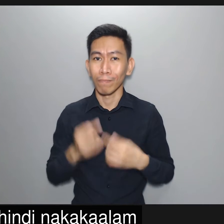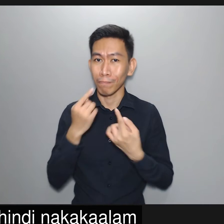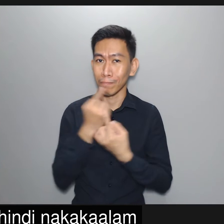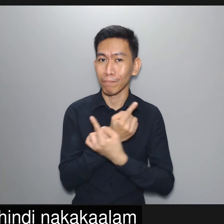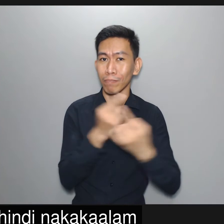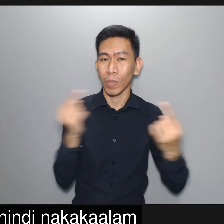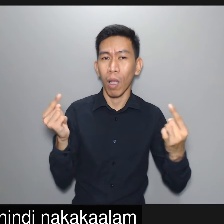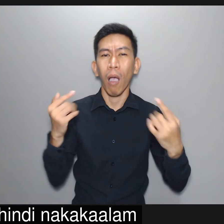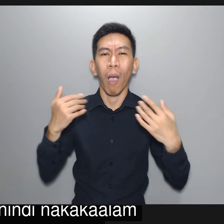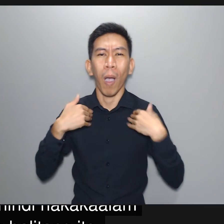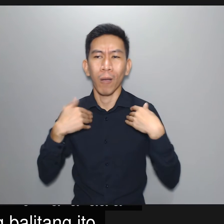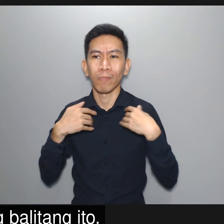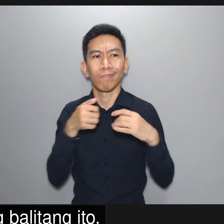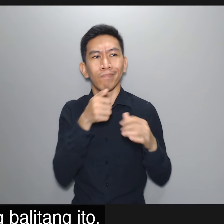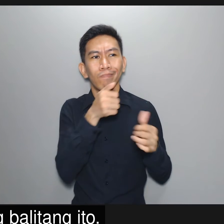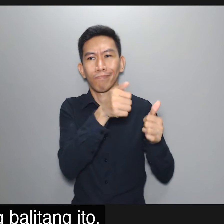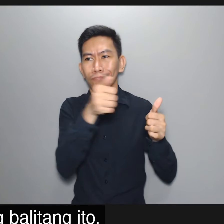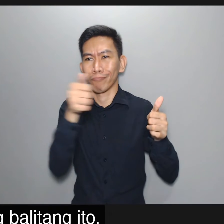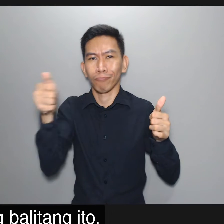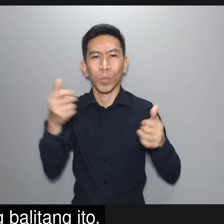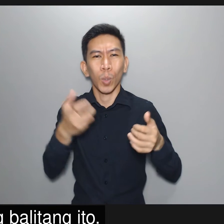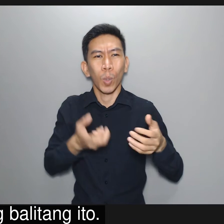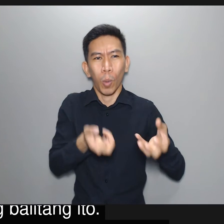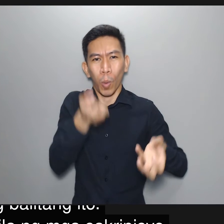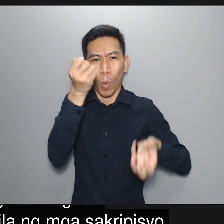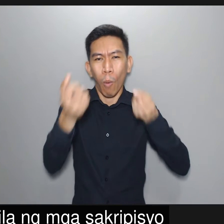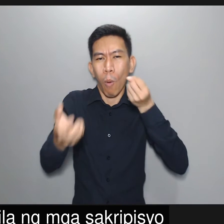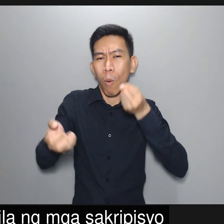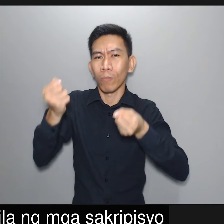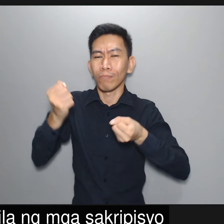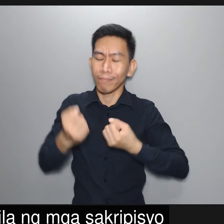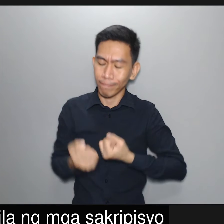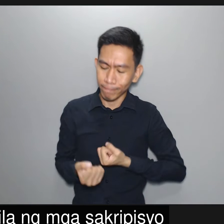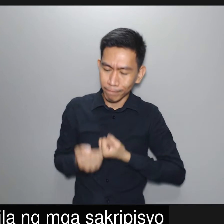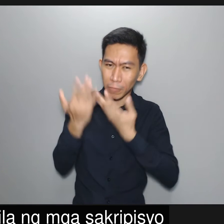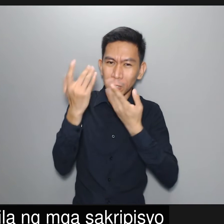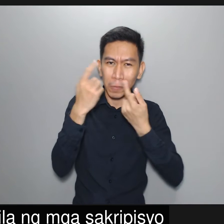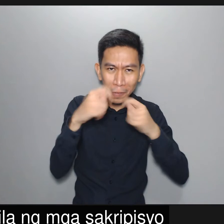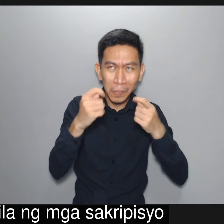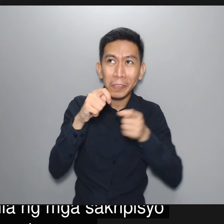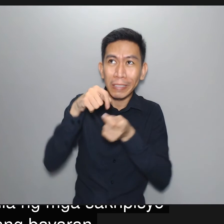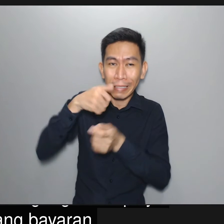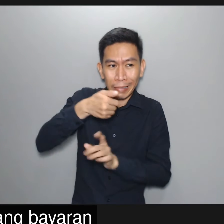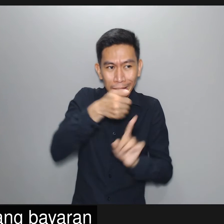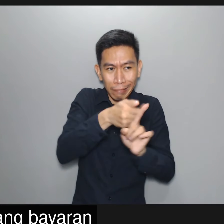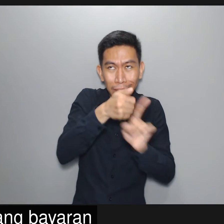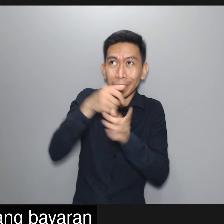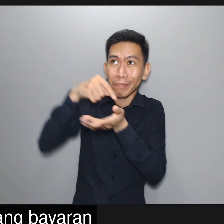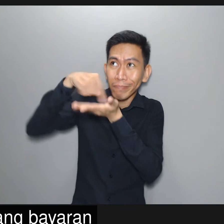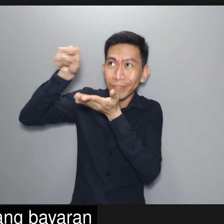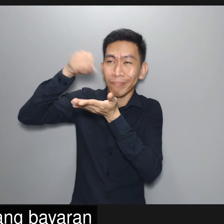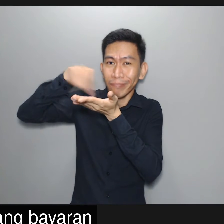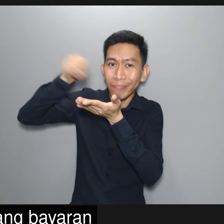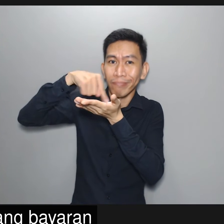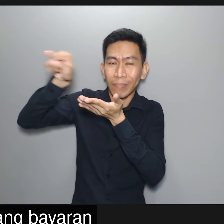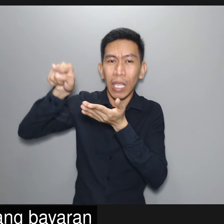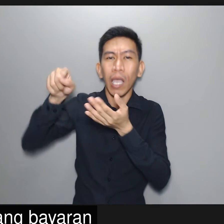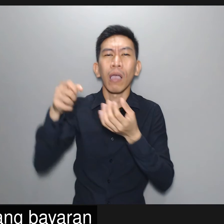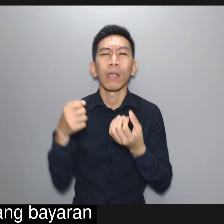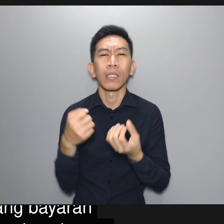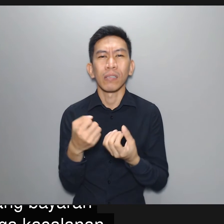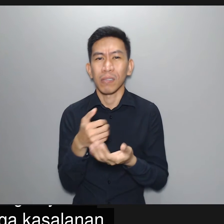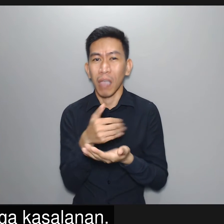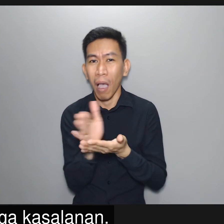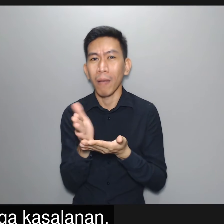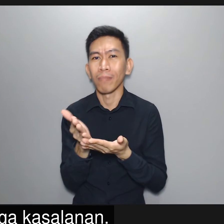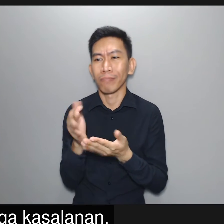sila ng mga sakripisyo at sinusubukang bayaran ang kanilang mga kasalanan. Ang ilan ay nagbabayad ng